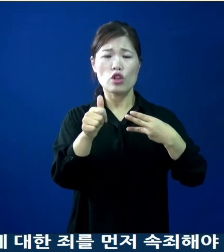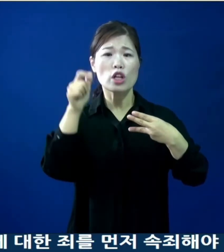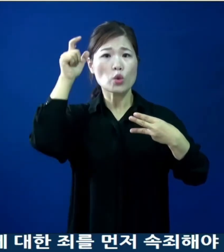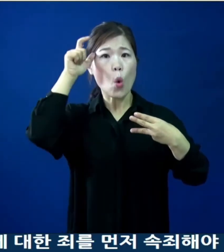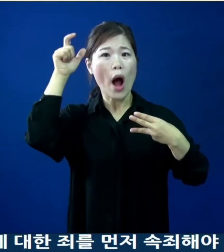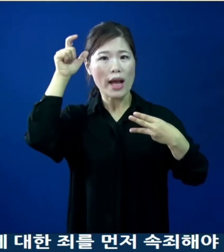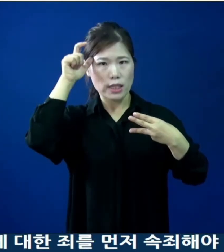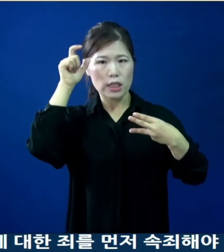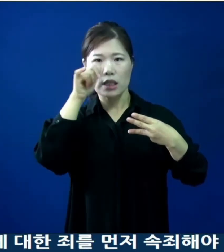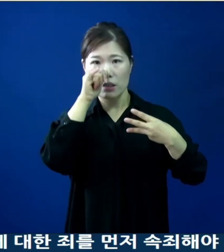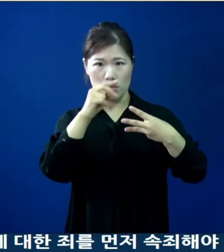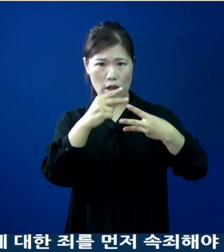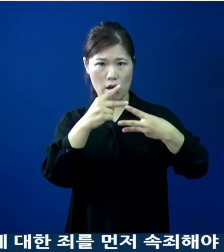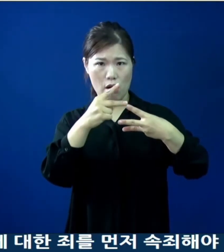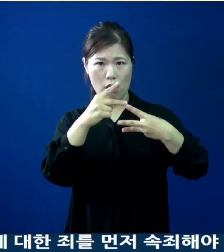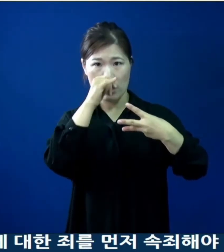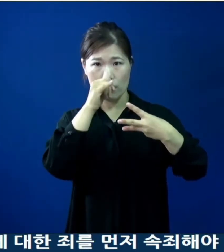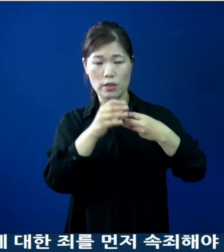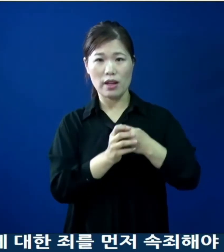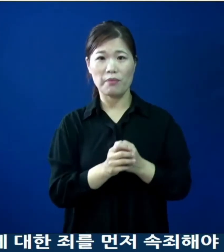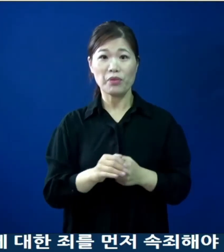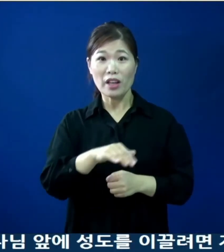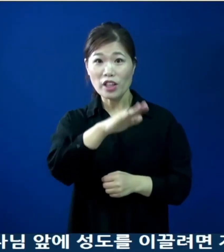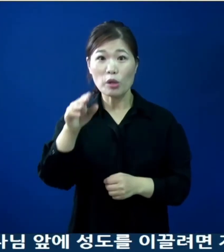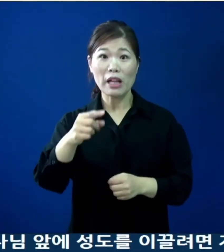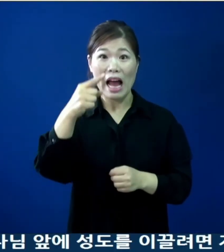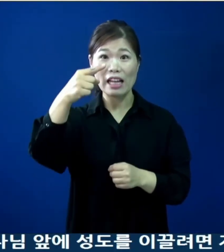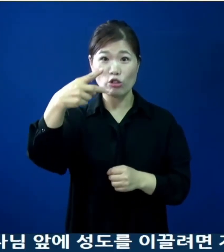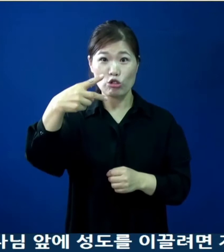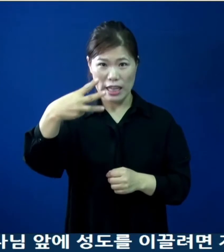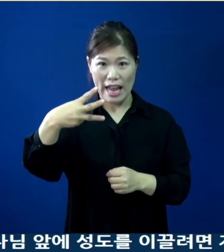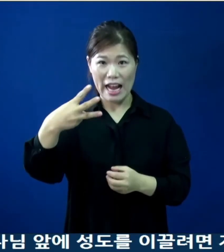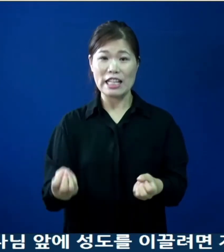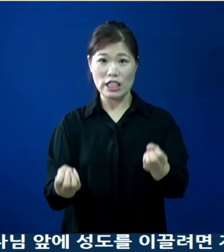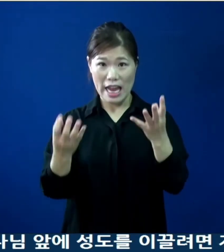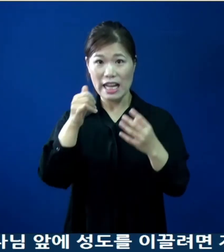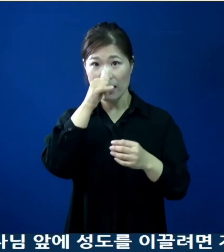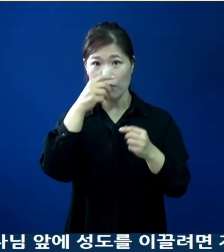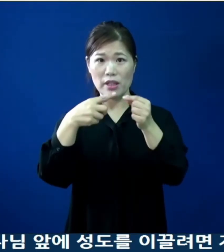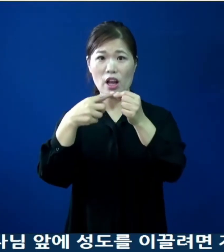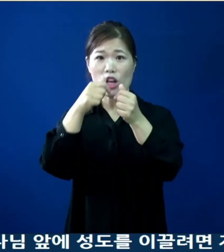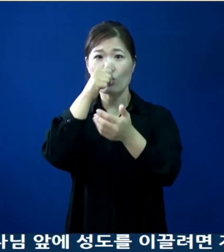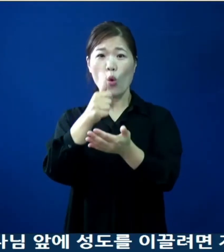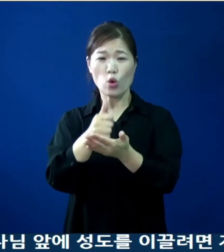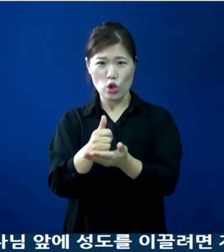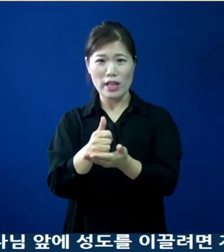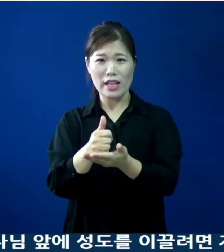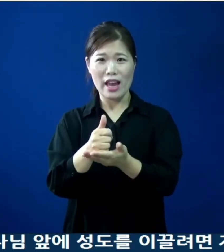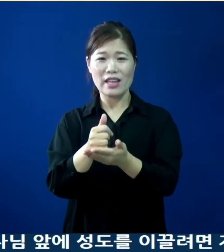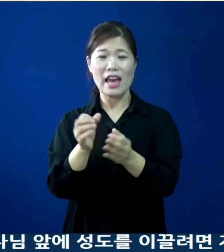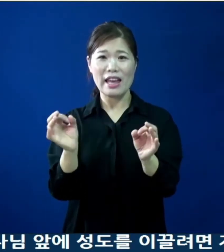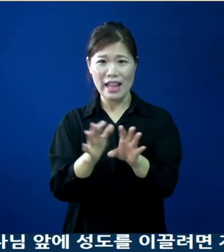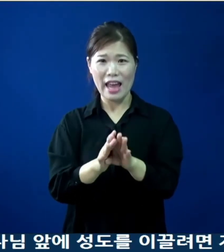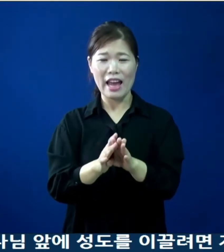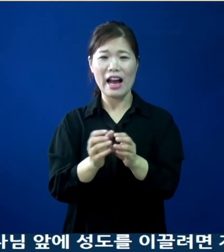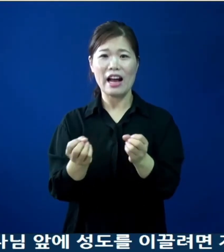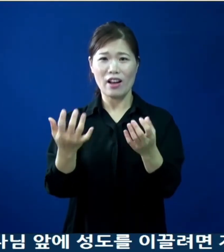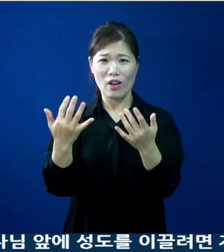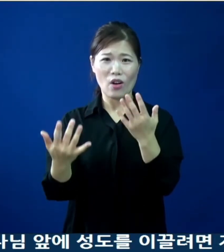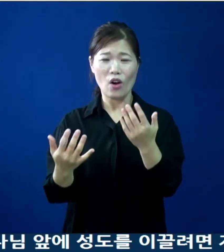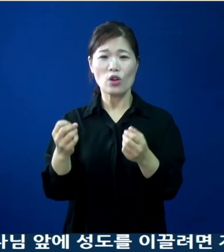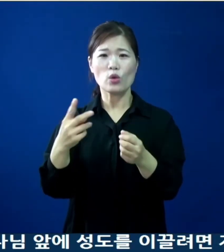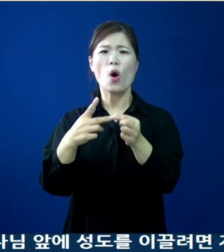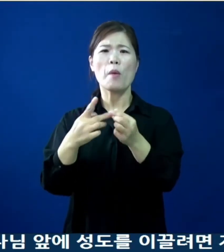복습합시다. 3대 제사가 있죠. 속죄제, 번제, 화목제 순서대로